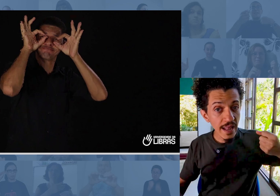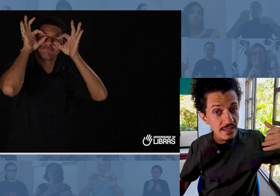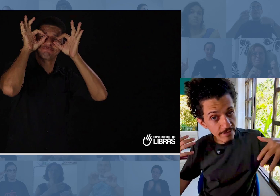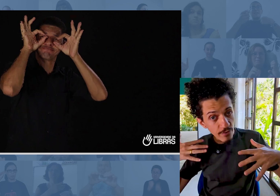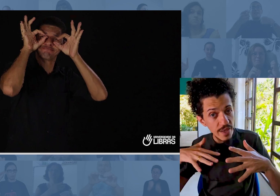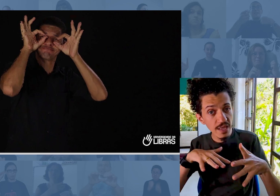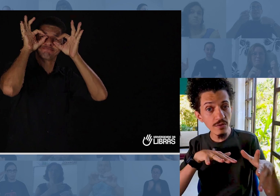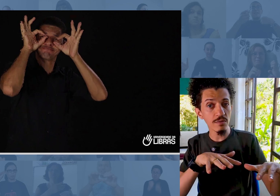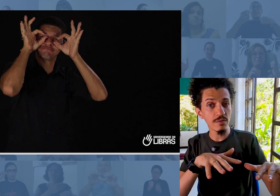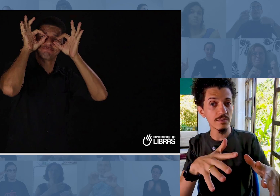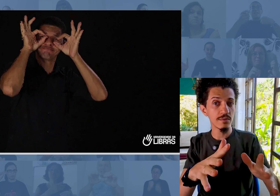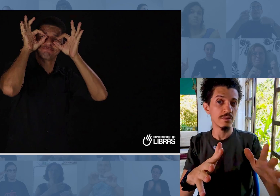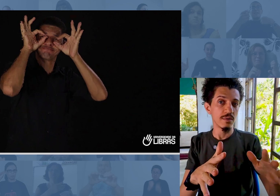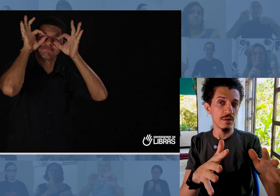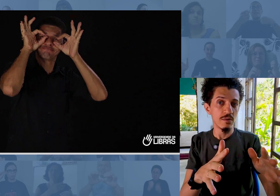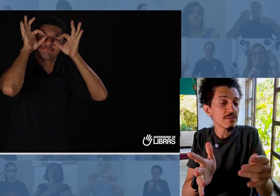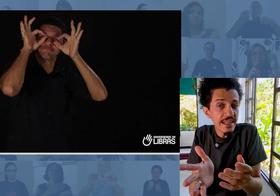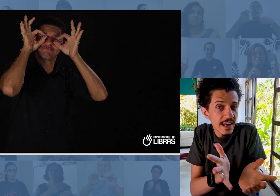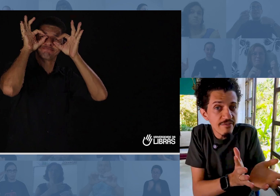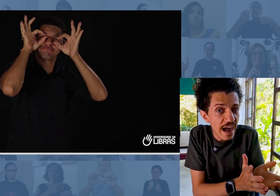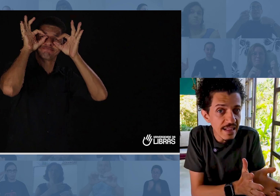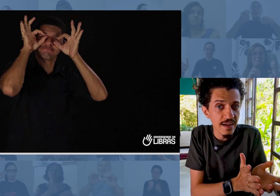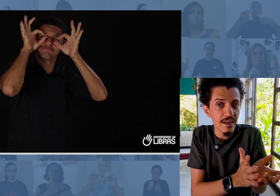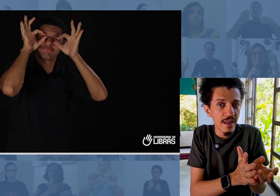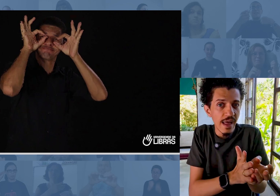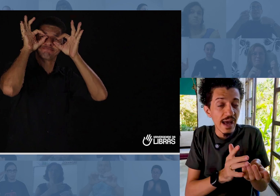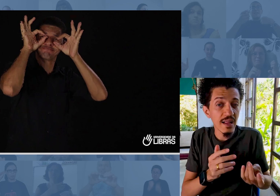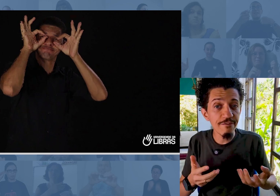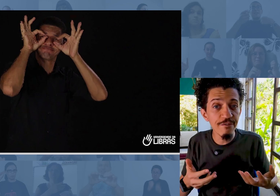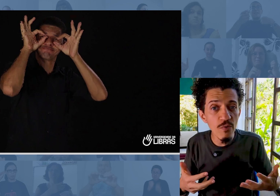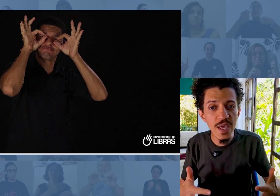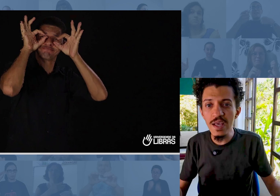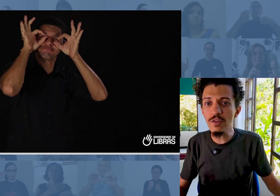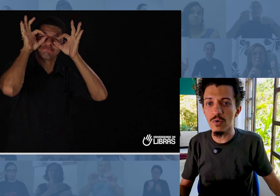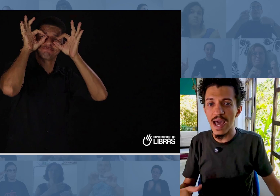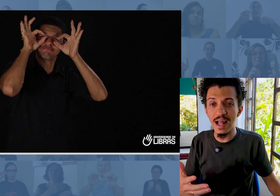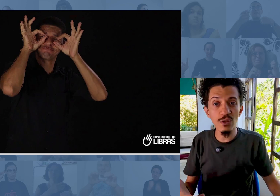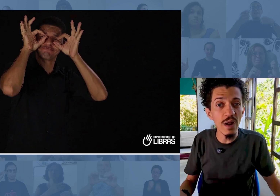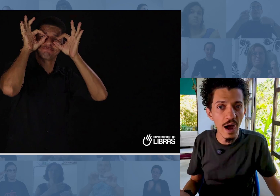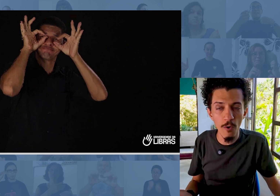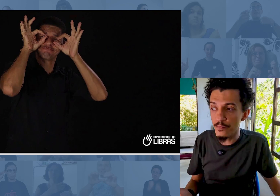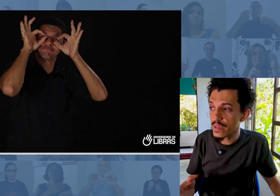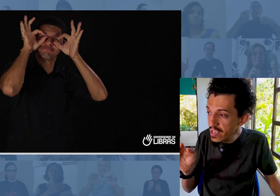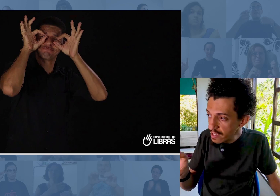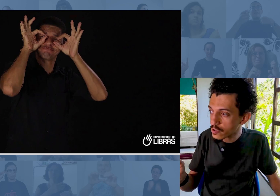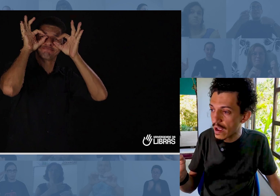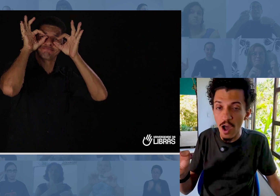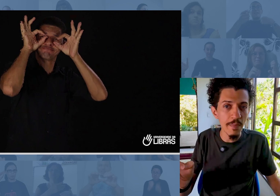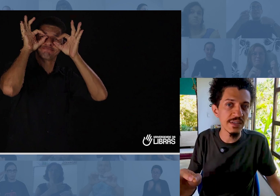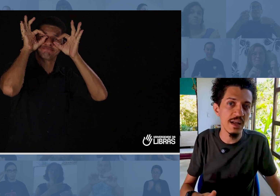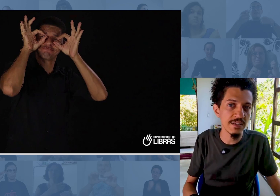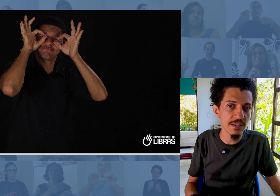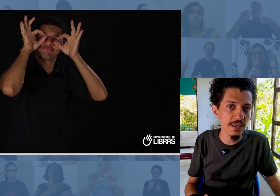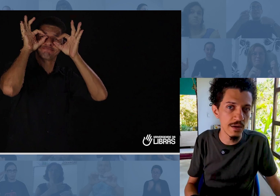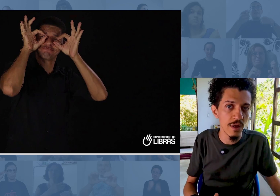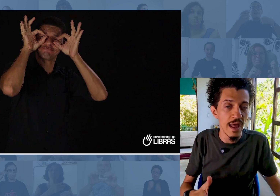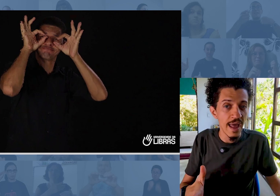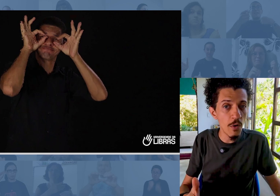está fluindo. Não está travada. Ela está fluindo, é natural. Isso é uma sinalização